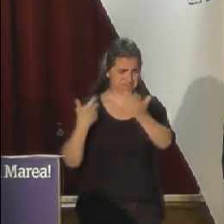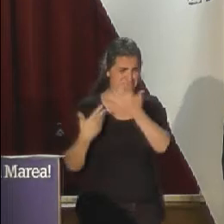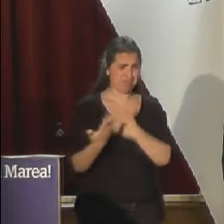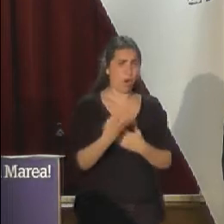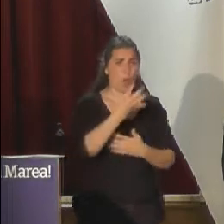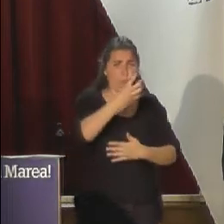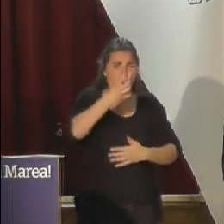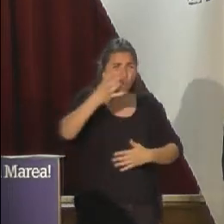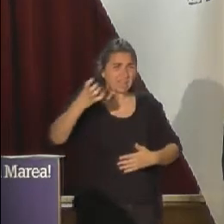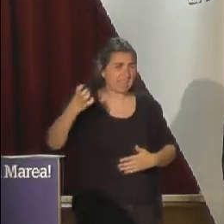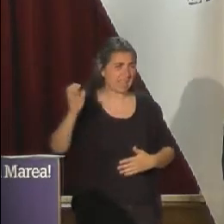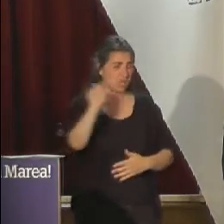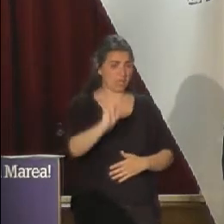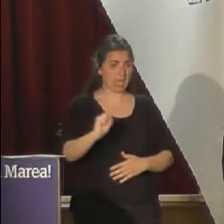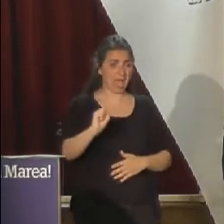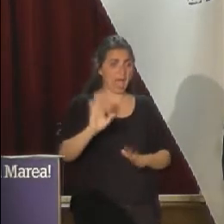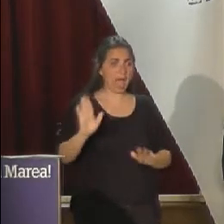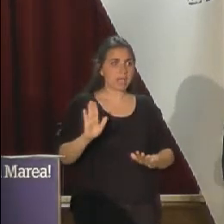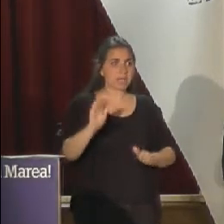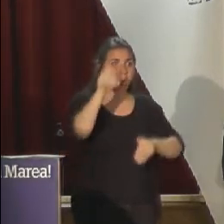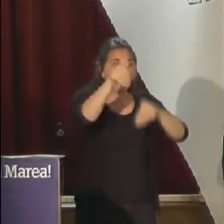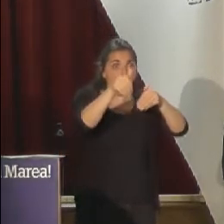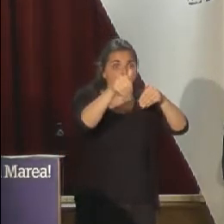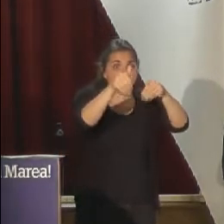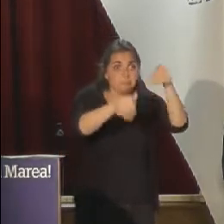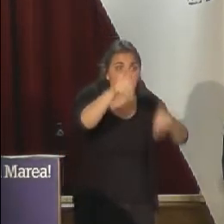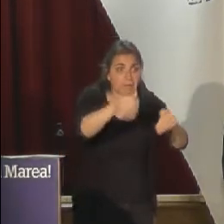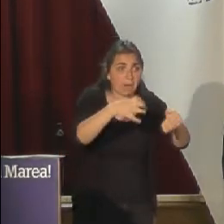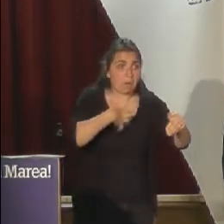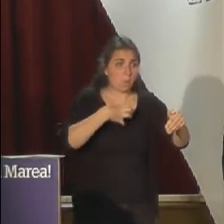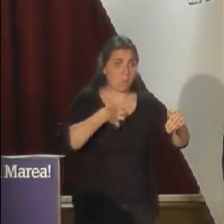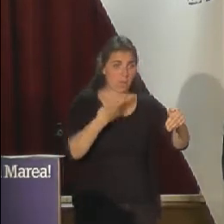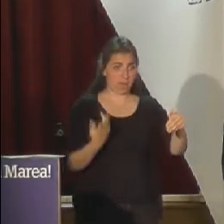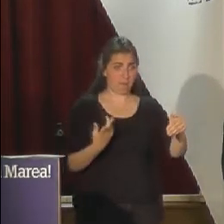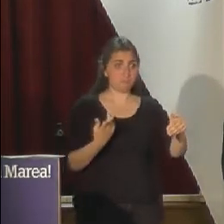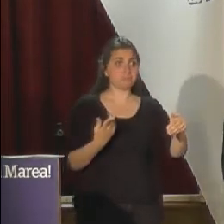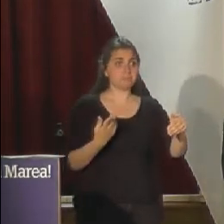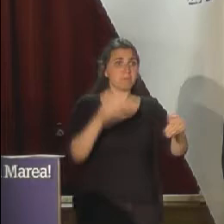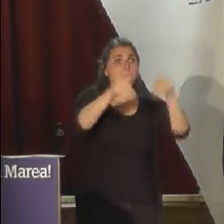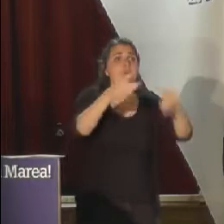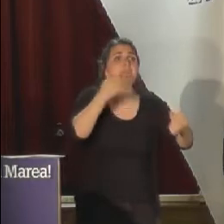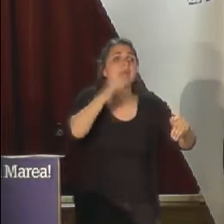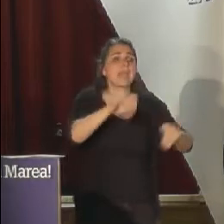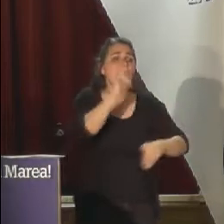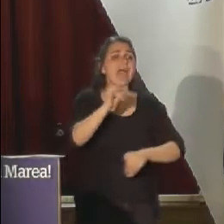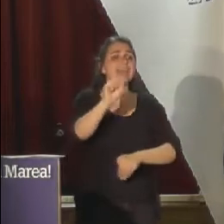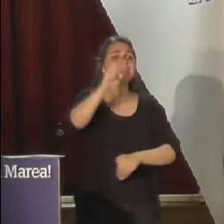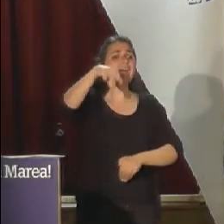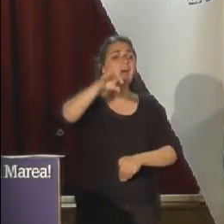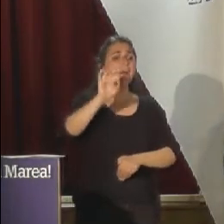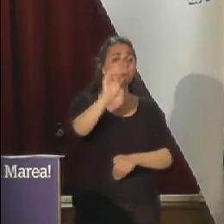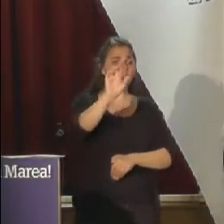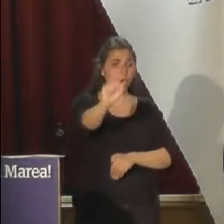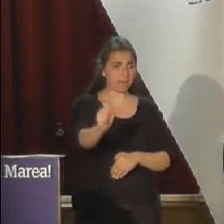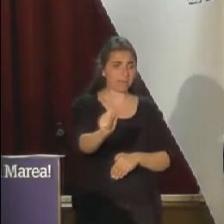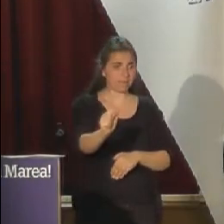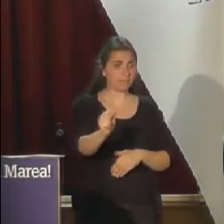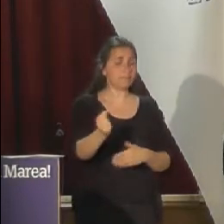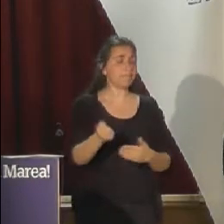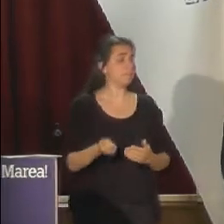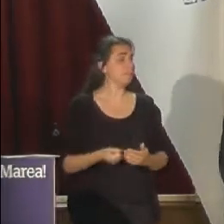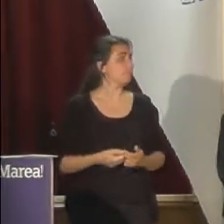Por non poder, ni siquiera podíamos votar nas Cortes, votaba Zamora por nós. E non digo eso por ningún tipo de